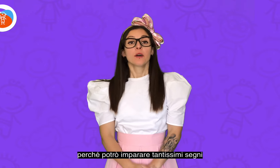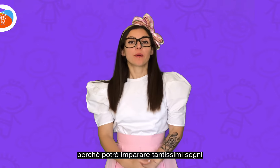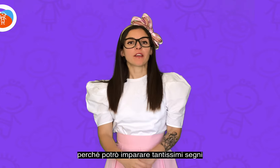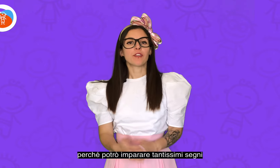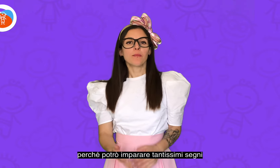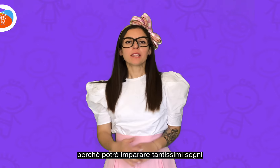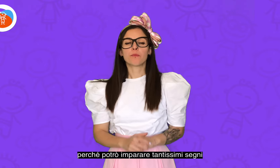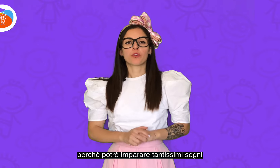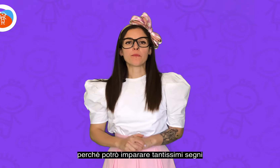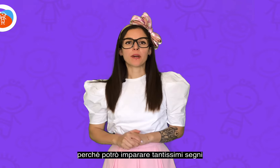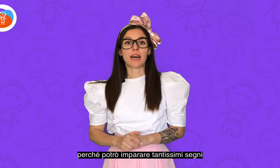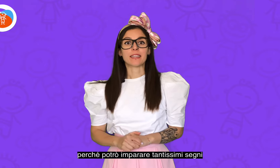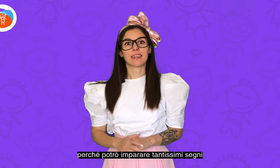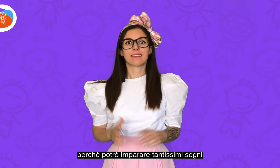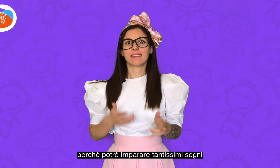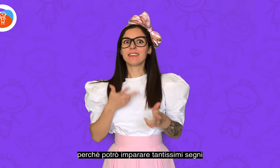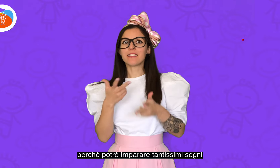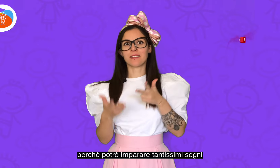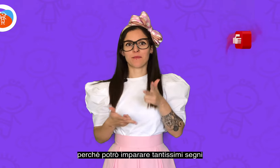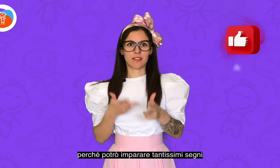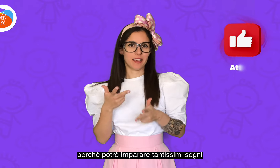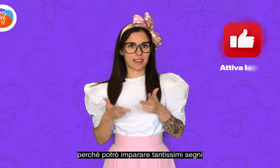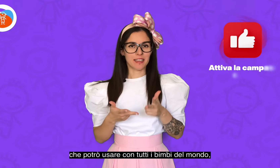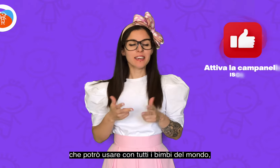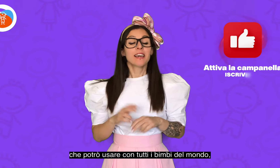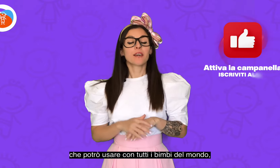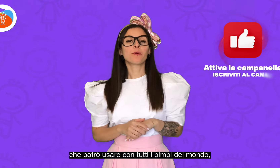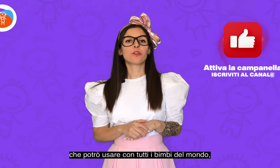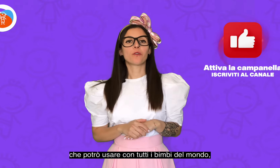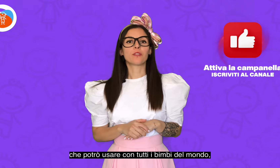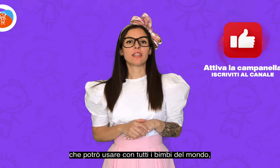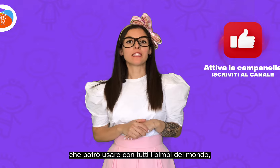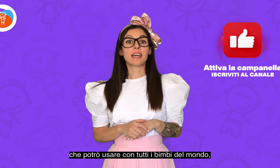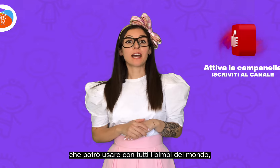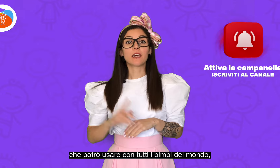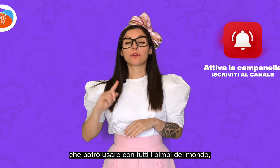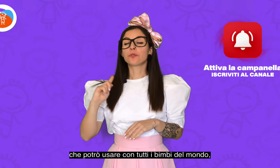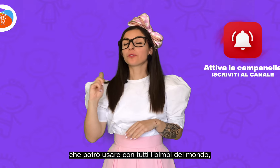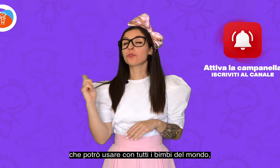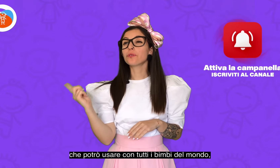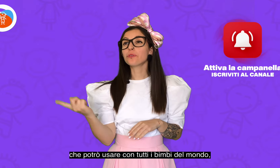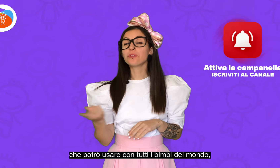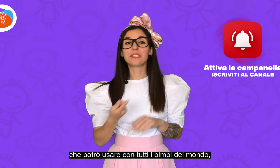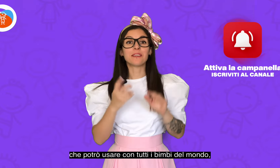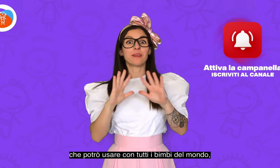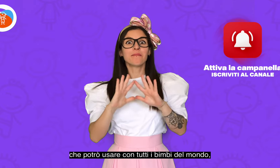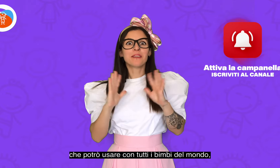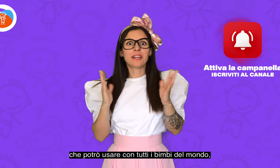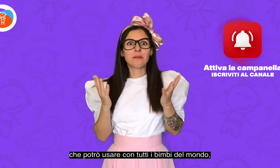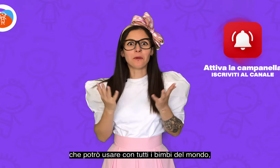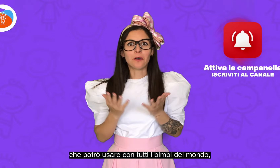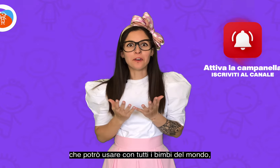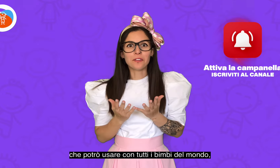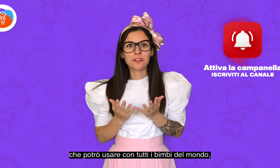perché finalmente potrò imparare tantissimi segni che potrò utilizzare con tutti i bimbi del mondo!